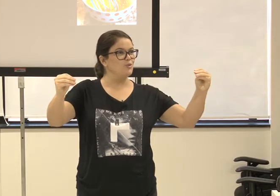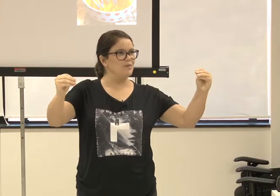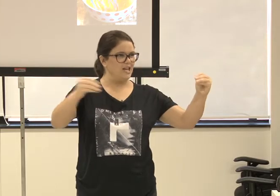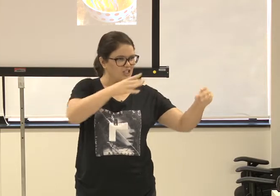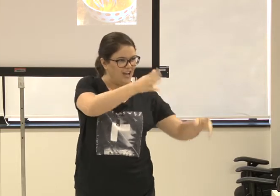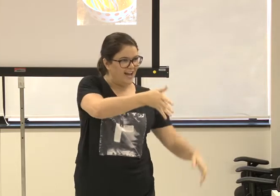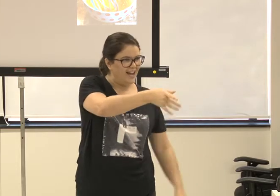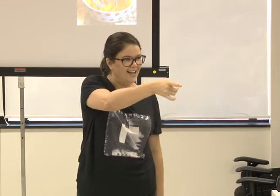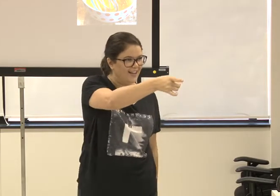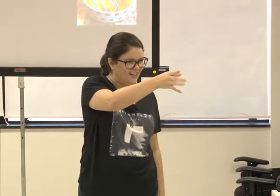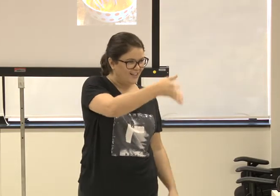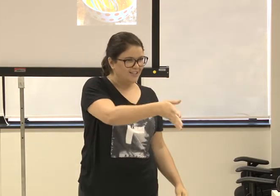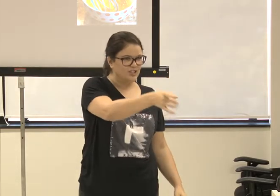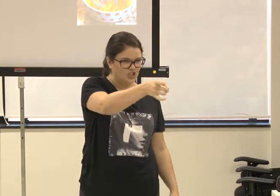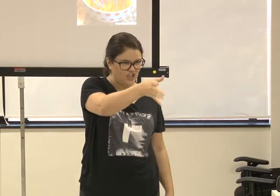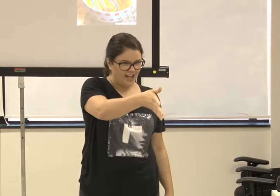Sumia. Já? Já?